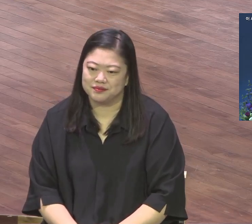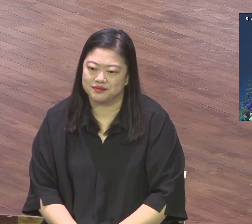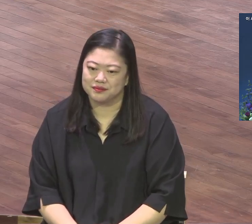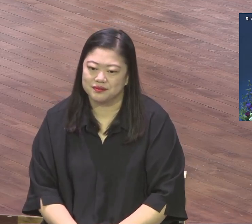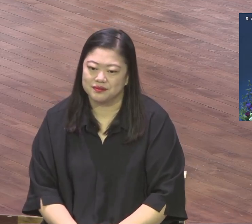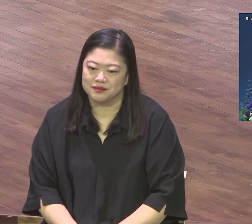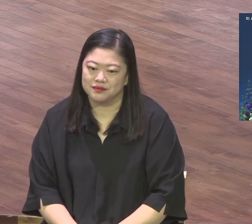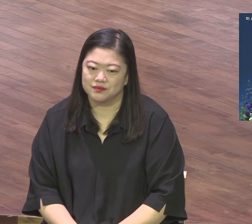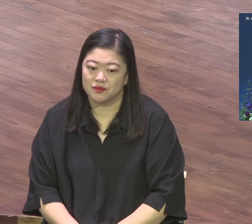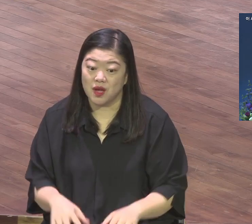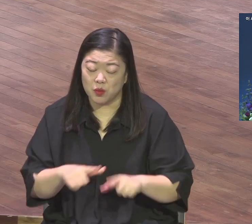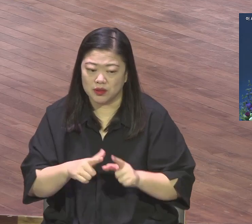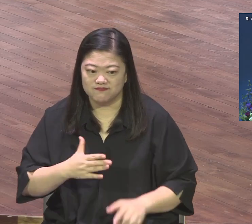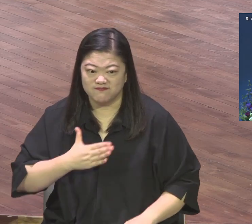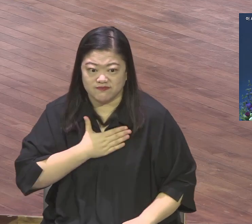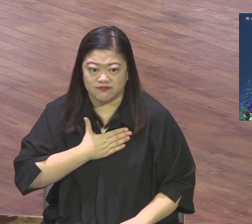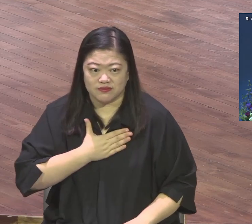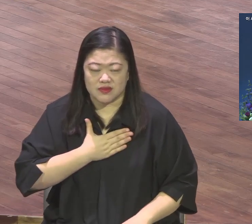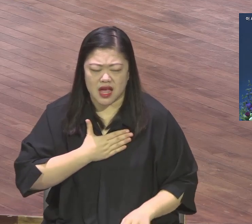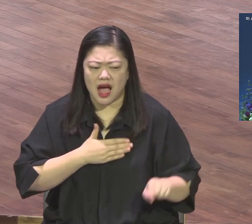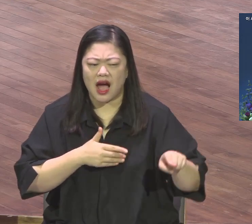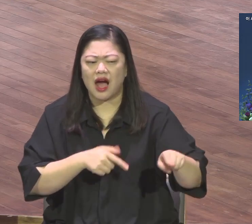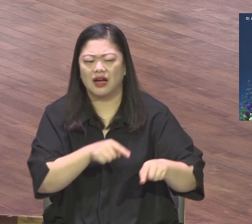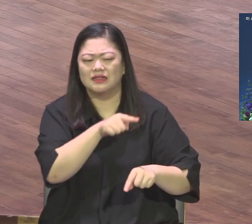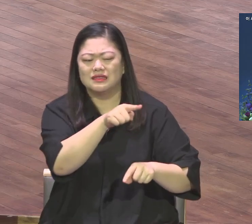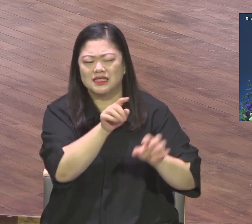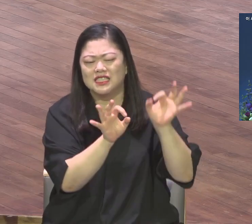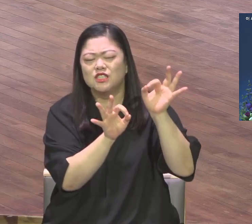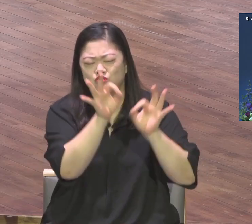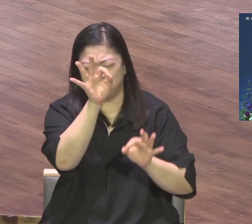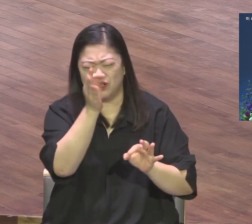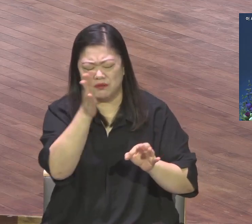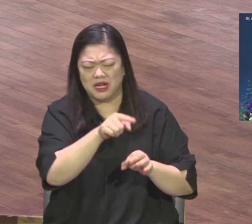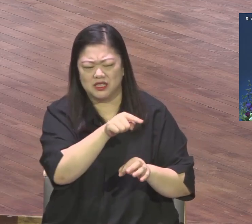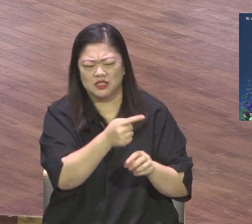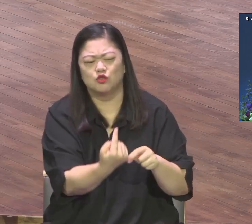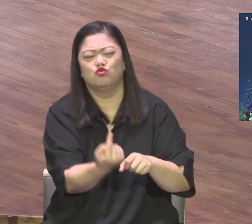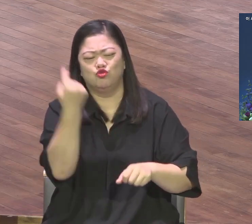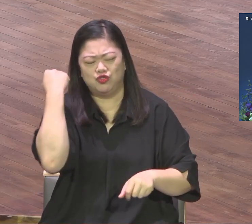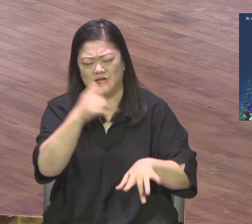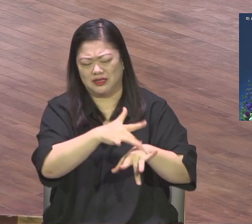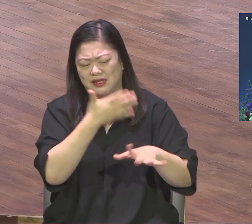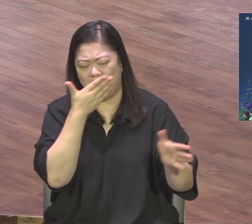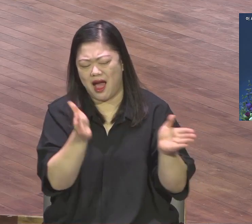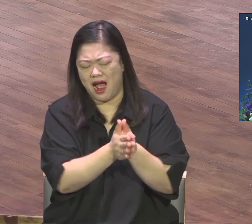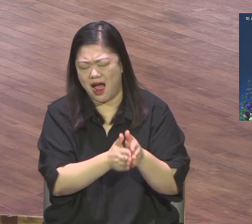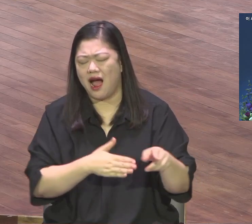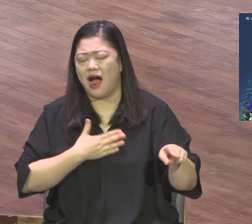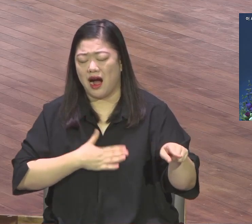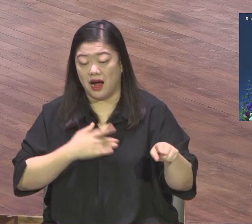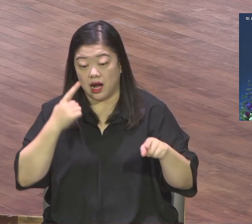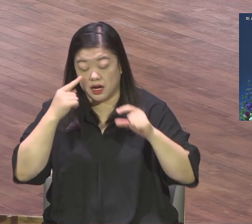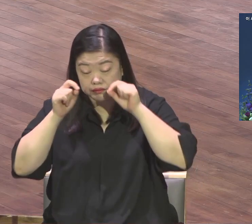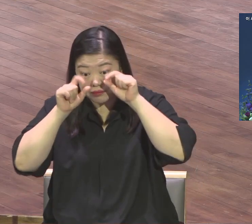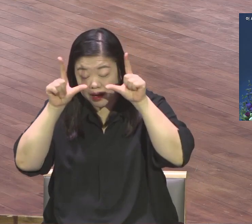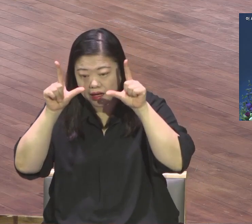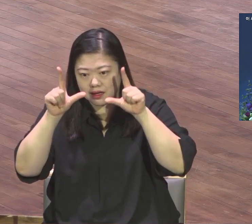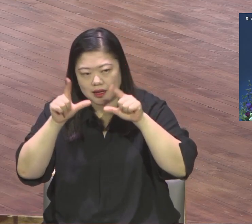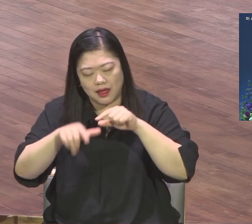나를 공격하는 사단의 이 말이구나. 저 사람 통해서 지금 나에게 날